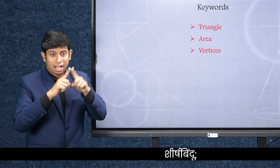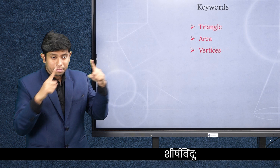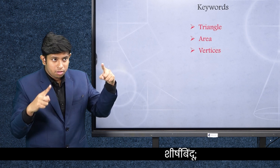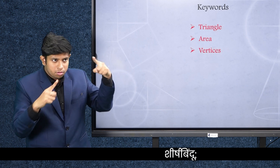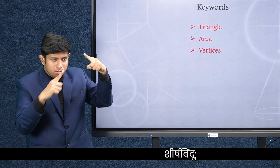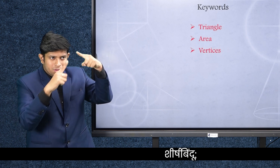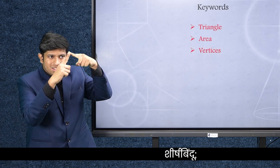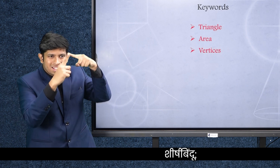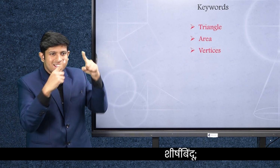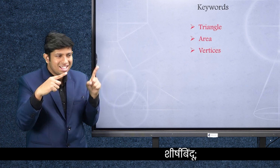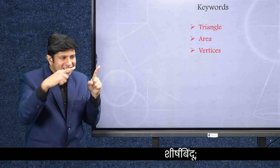शीर्षबिंदू,